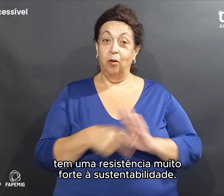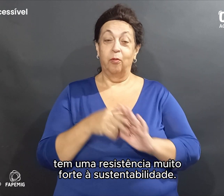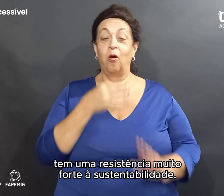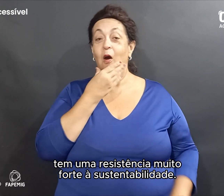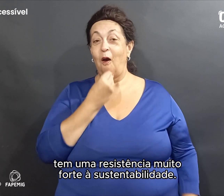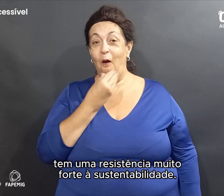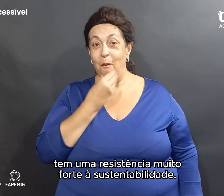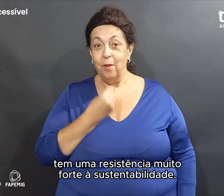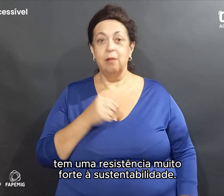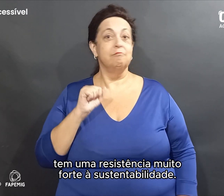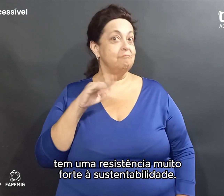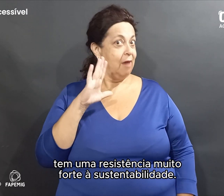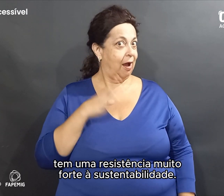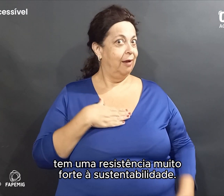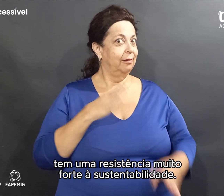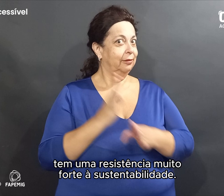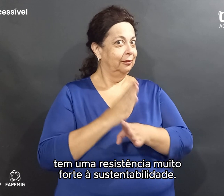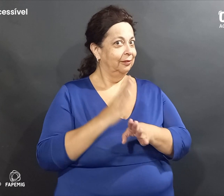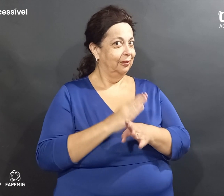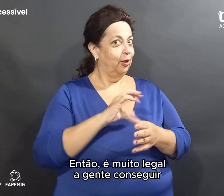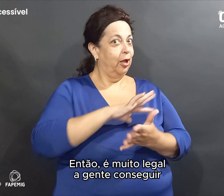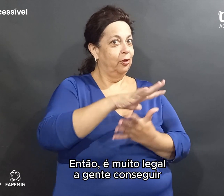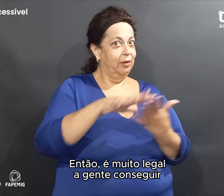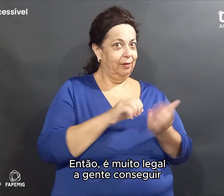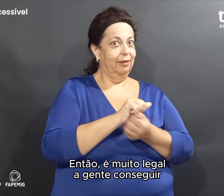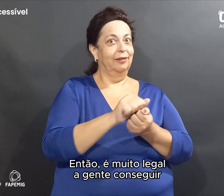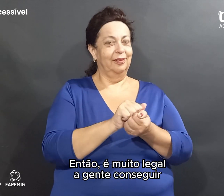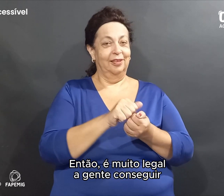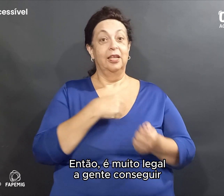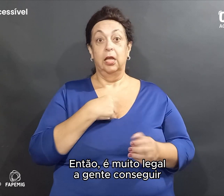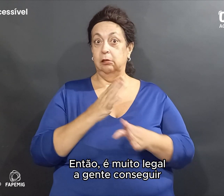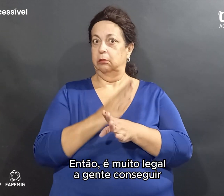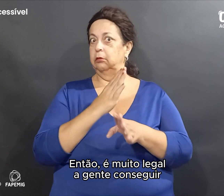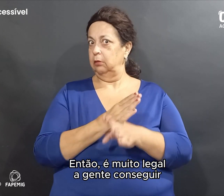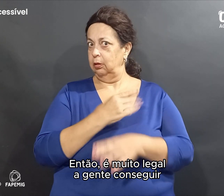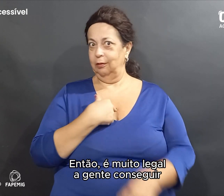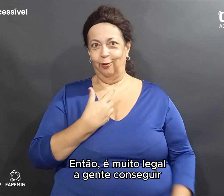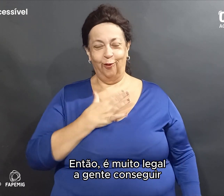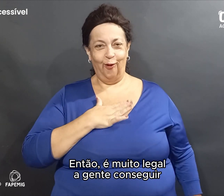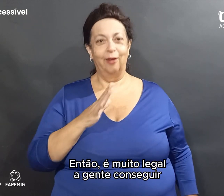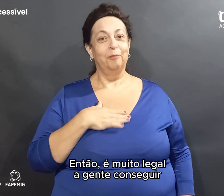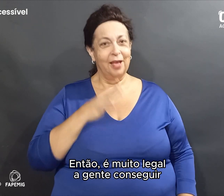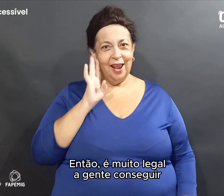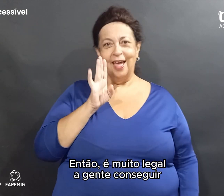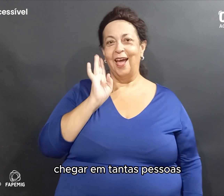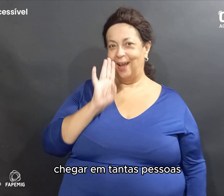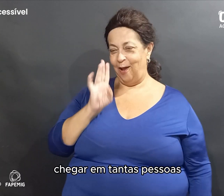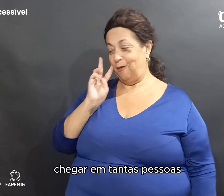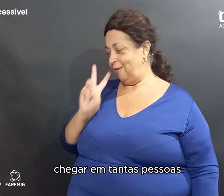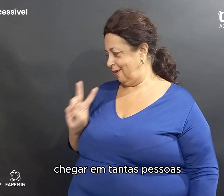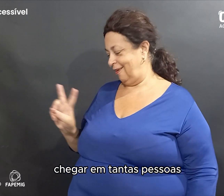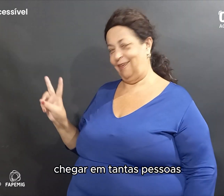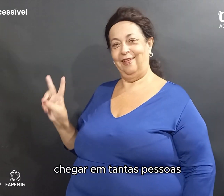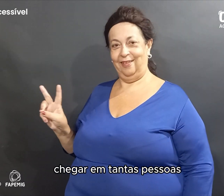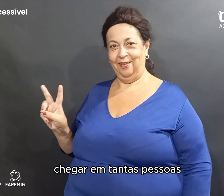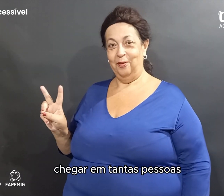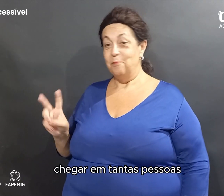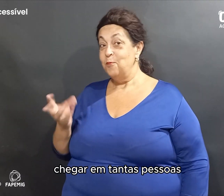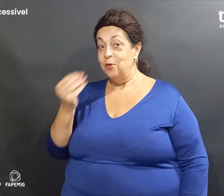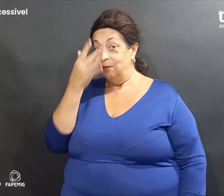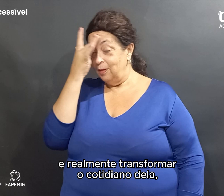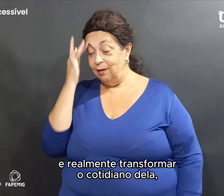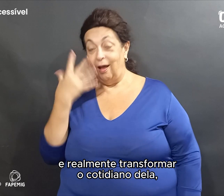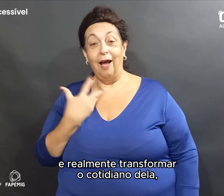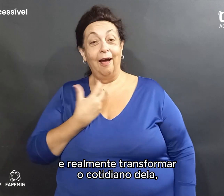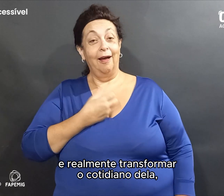tem uma resistência muito forte à sustentabilidade. Então, é muito legal, assim, a gente conseguir chegar em tantas